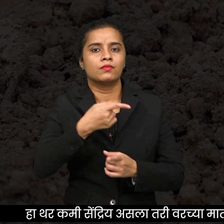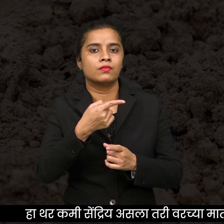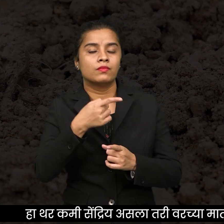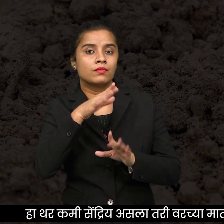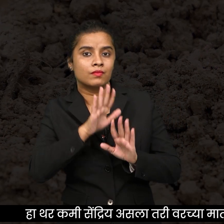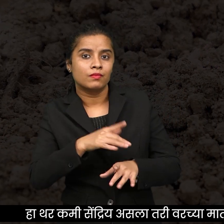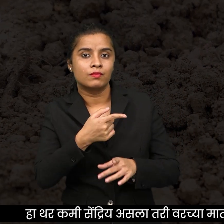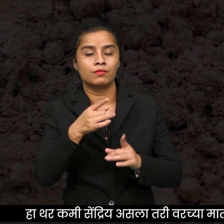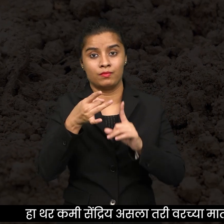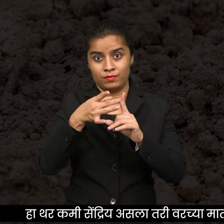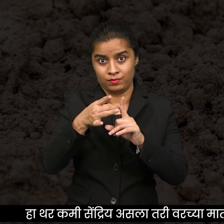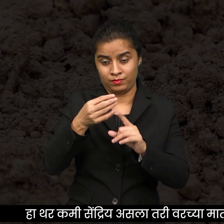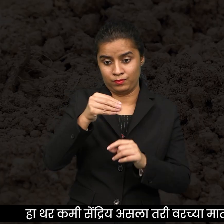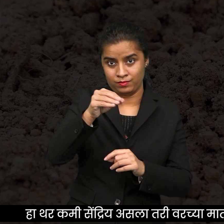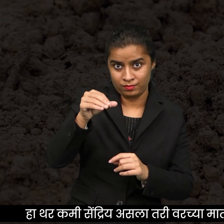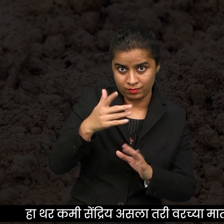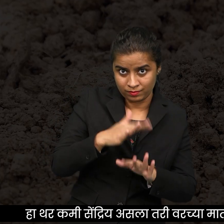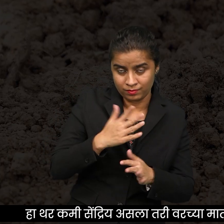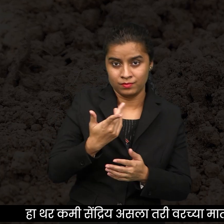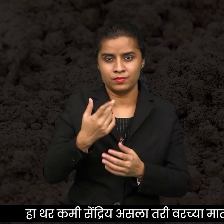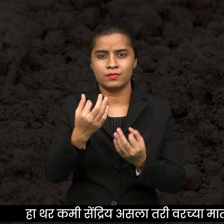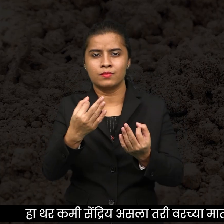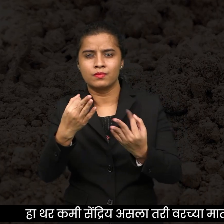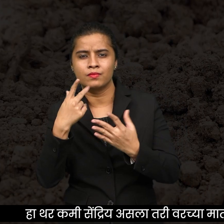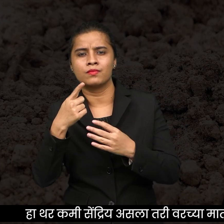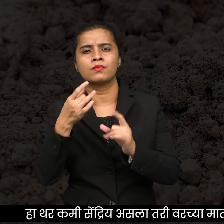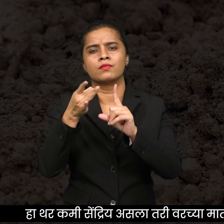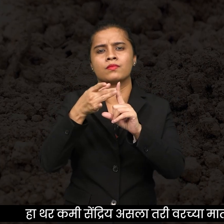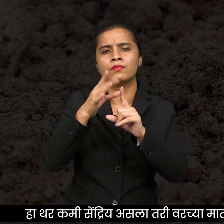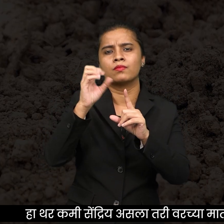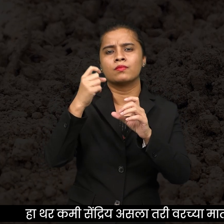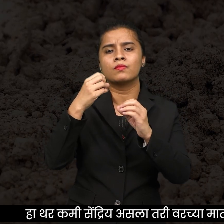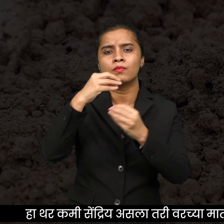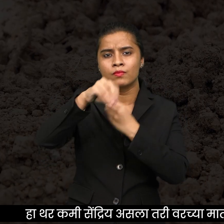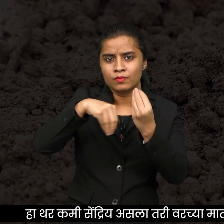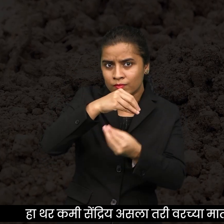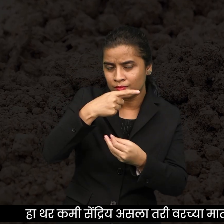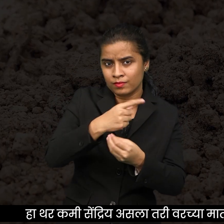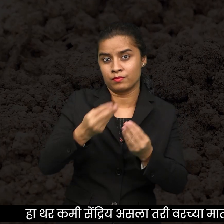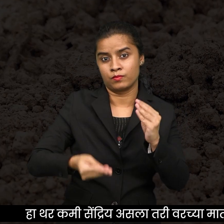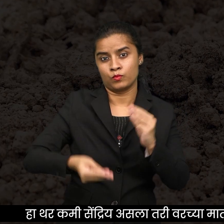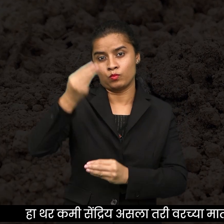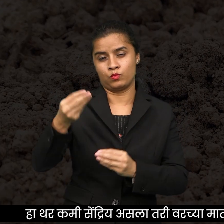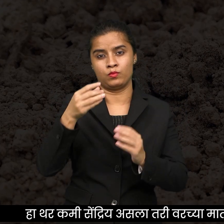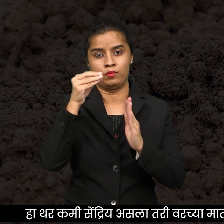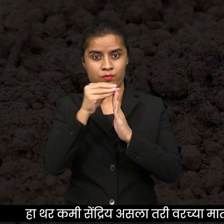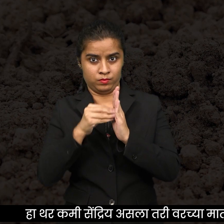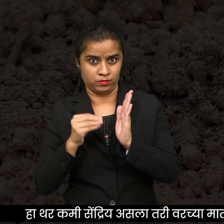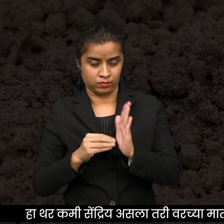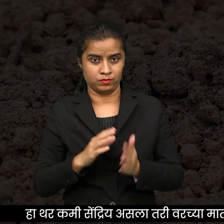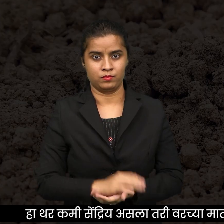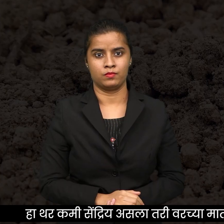हा थर कमी सेंद्रिय असला तरी वरच्या मातीतून खाली आणलेल्या खनिजांनी समृद्ध आहे.